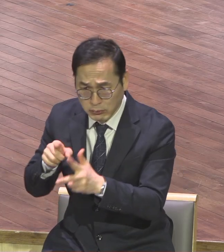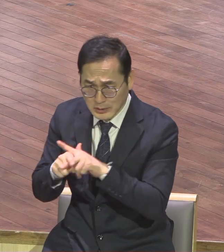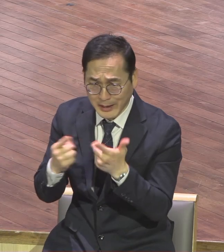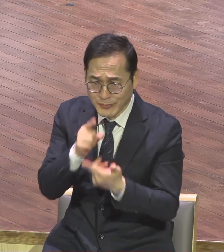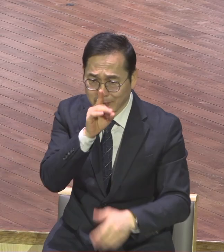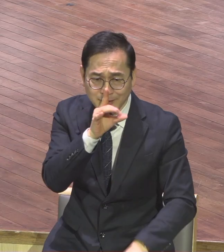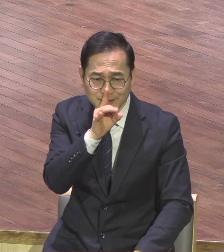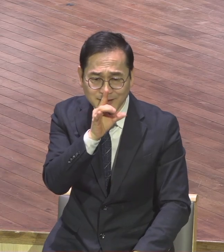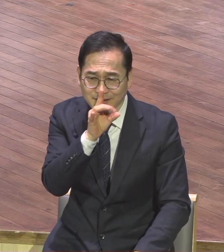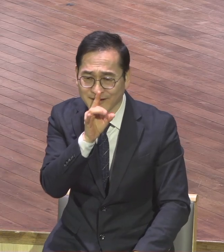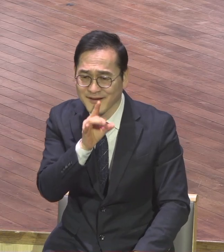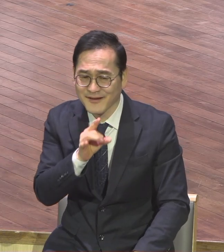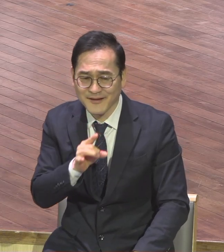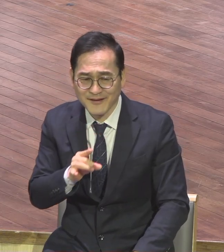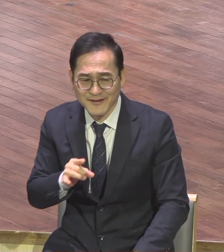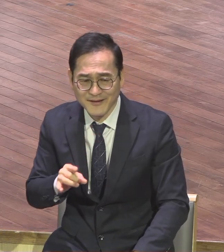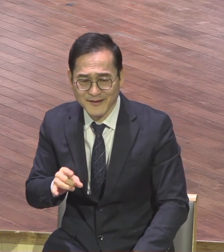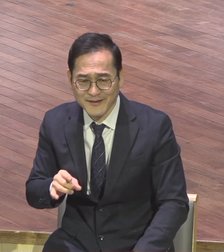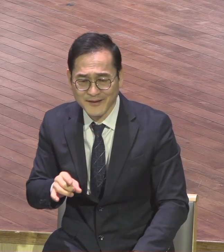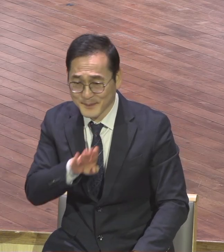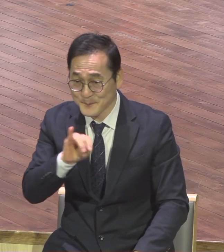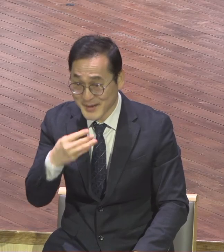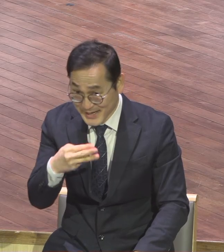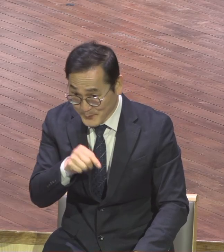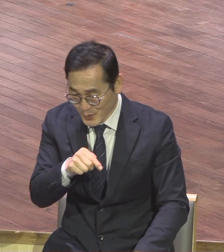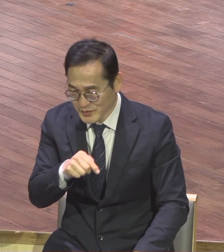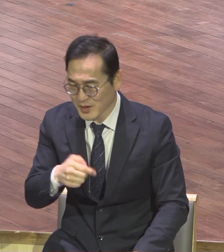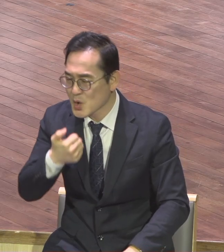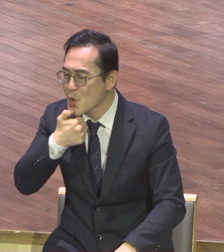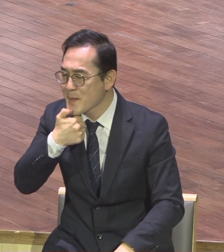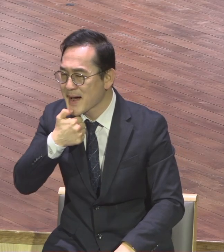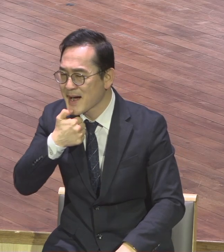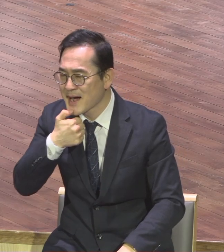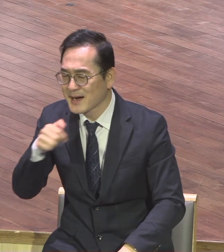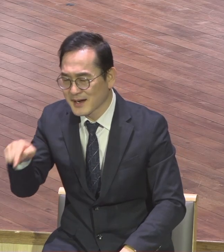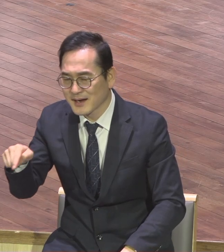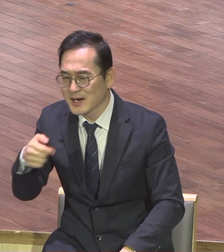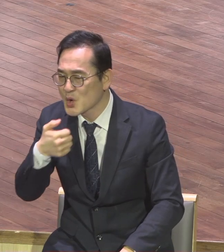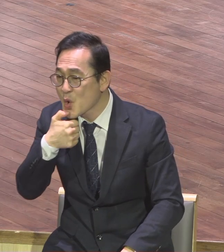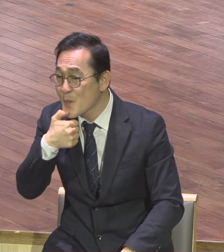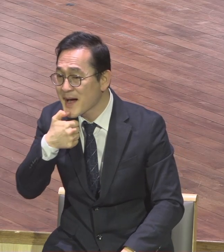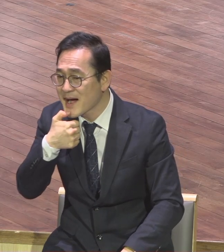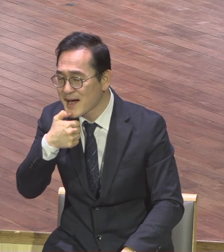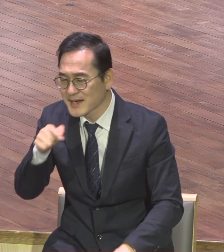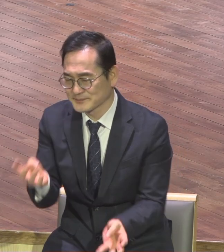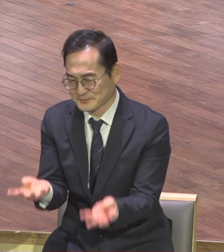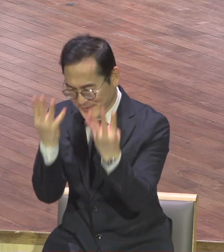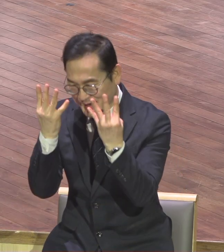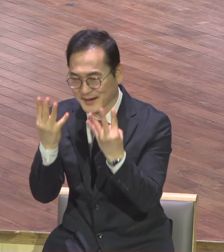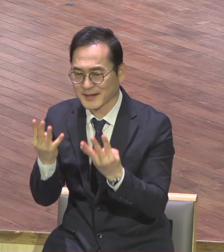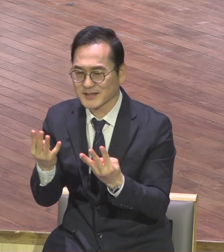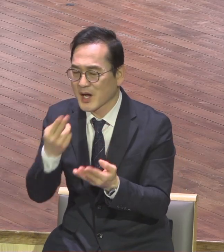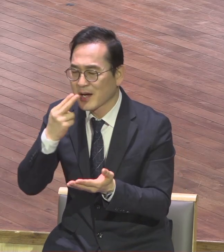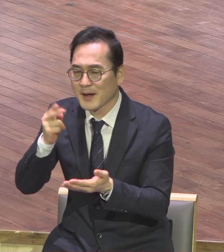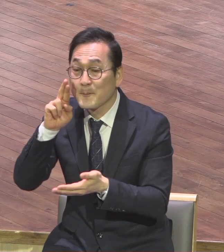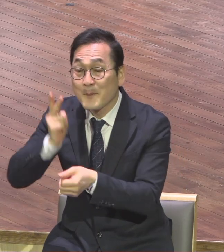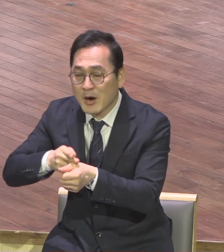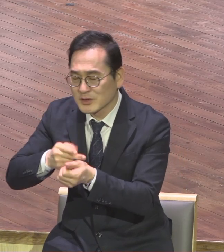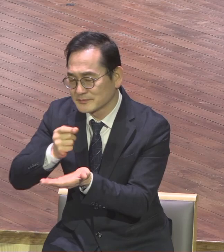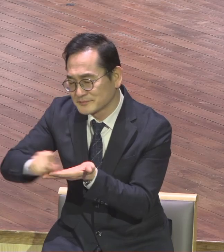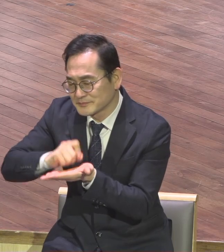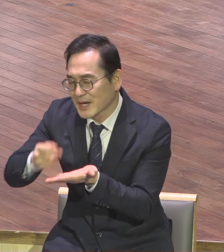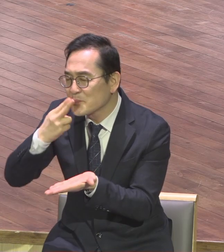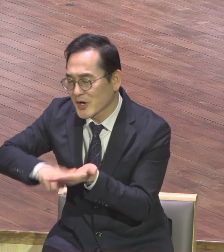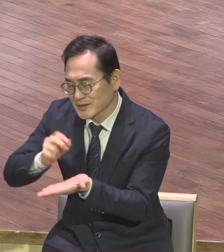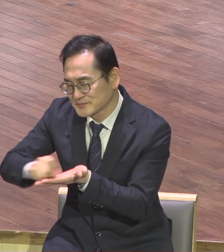아닙니다. 빌립보서는요 바울이 로마 감옥에서 쓴 옥중 서신이에요. 감옥에서 쓴